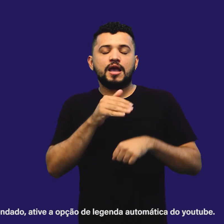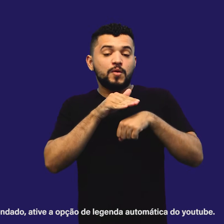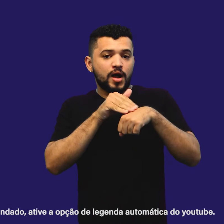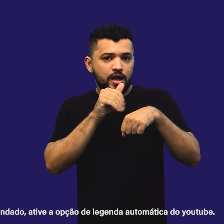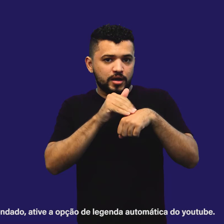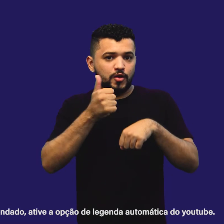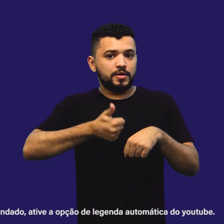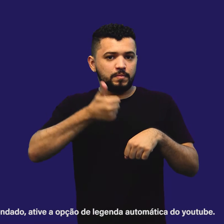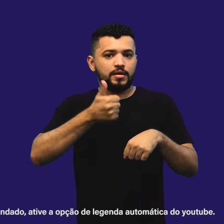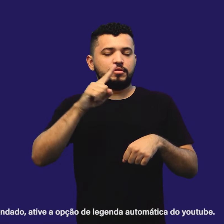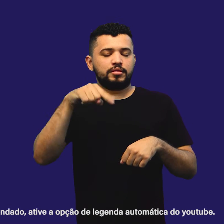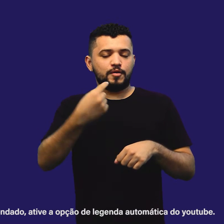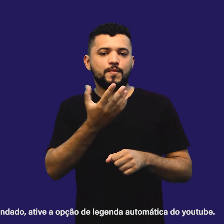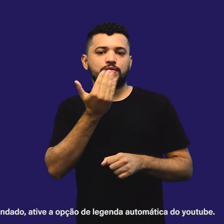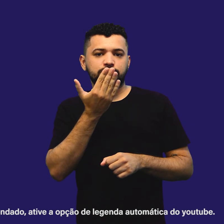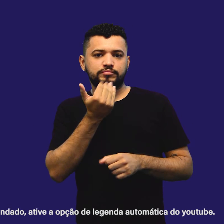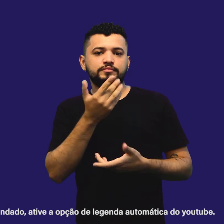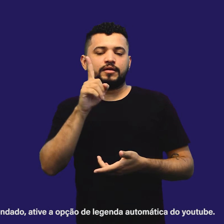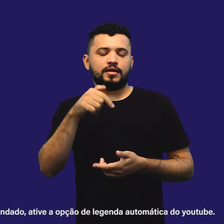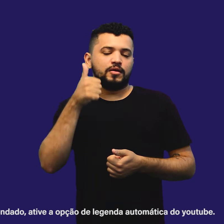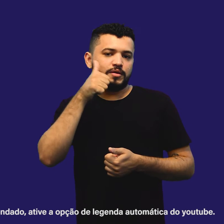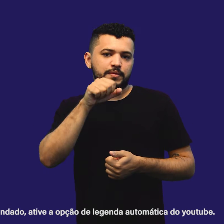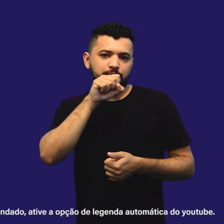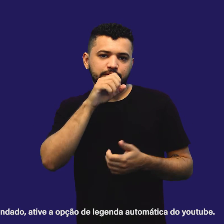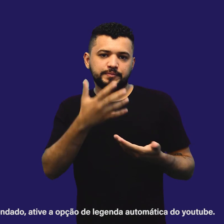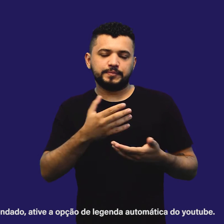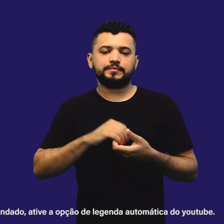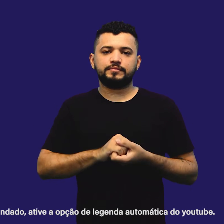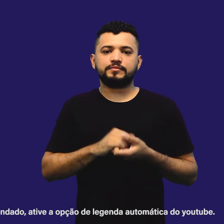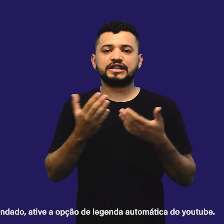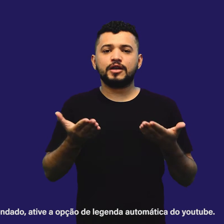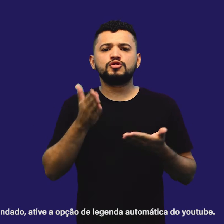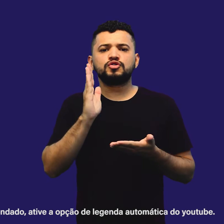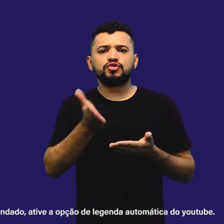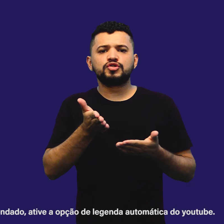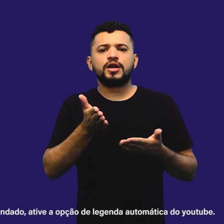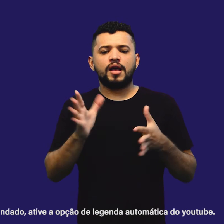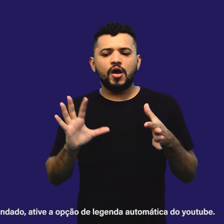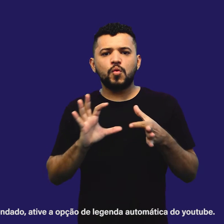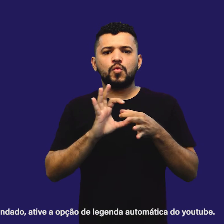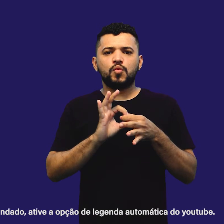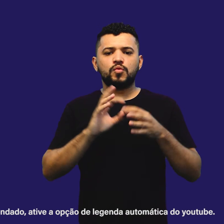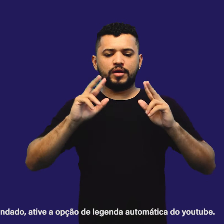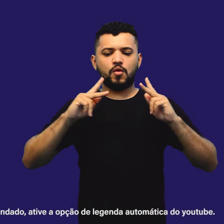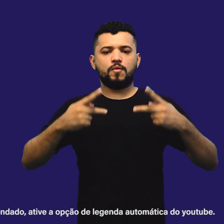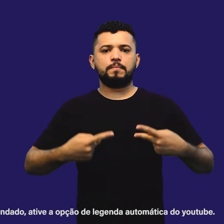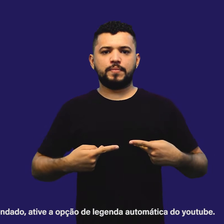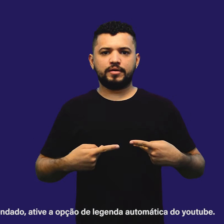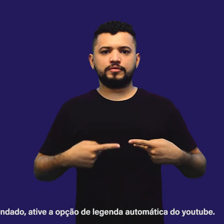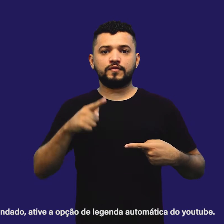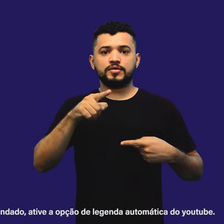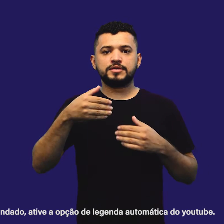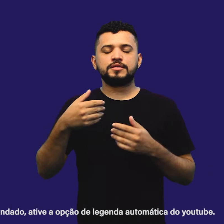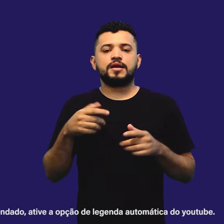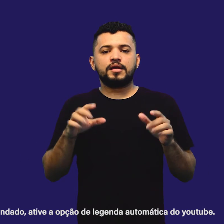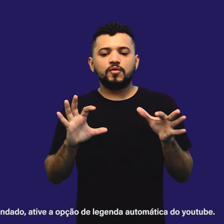Que é o alimento materno. Então, isso já é integrado ao ser humano. Você levar isso para outro momento faz